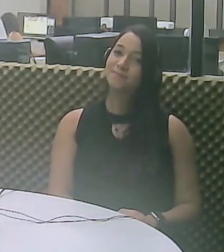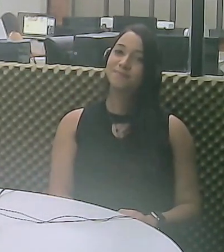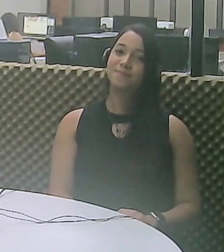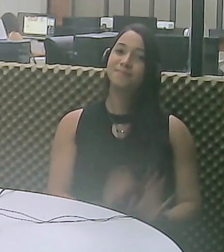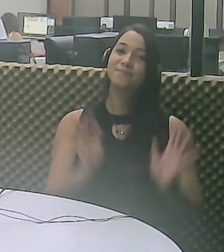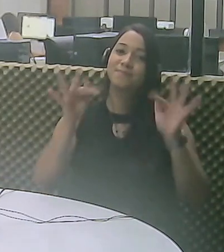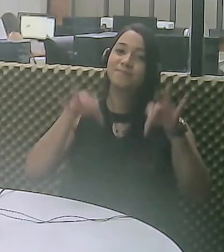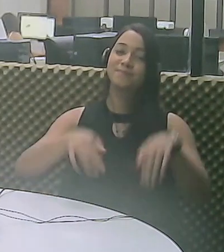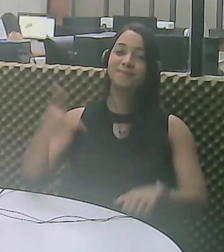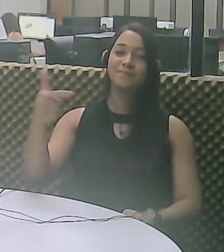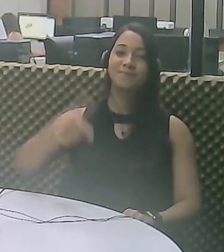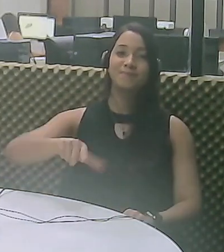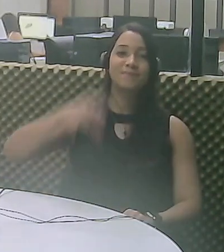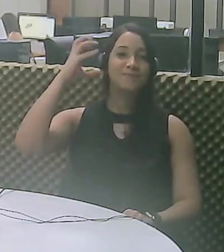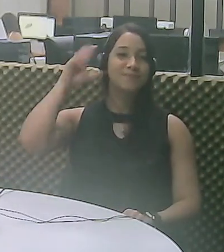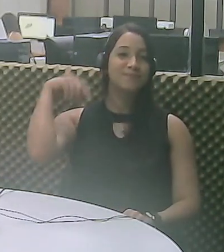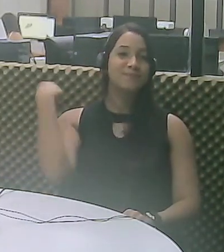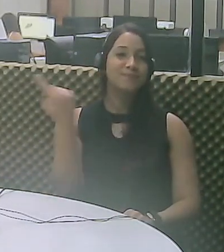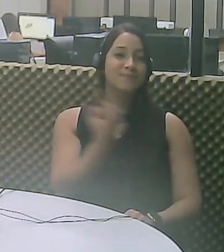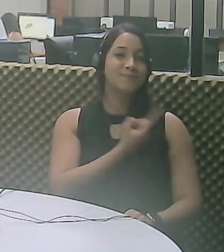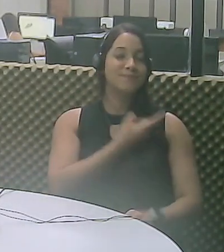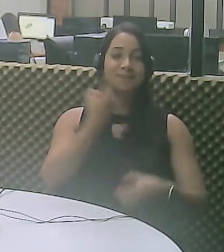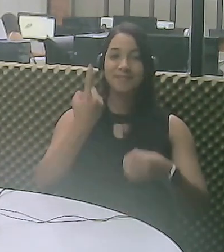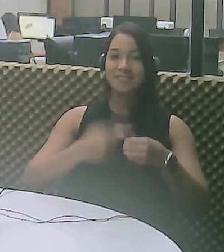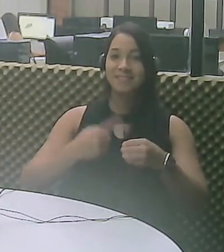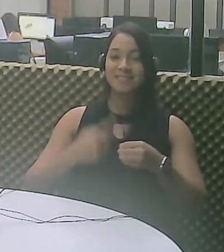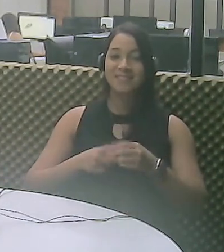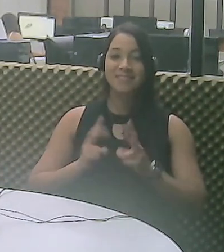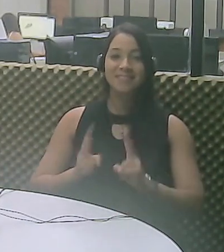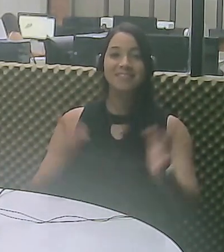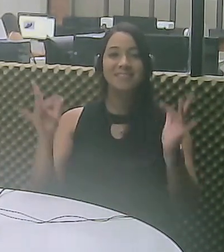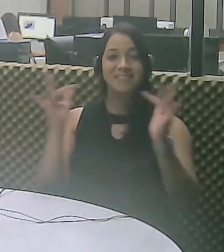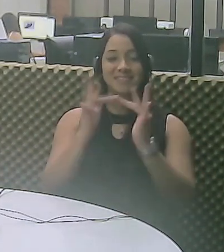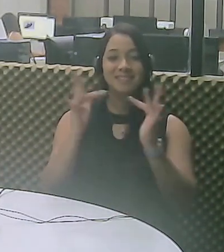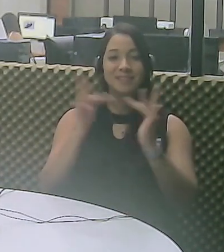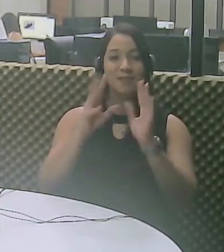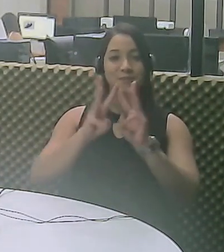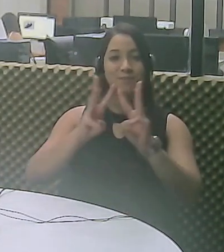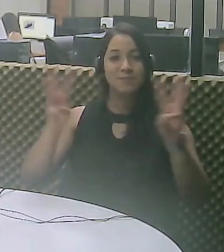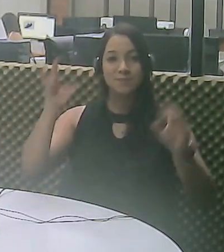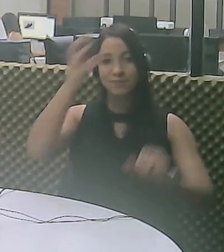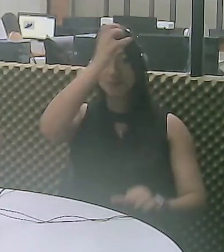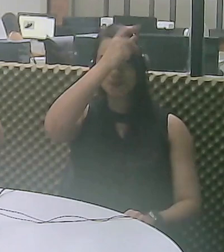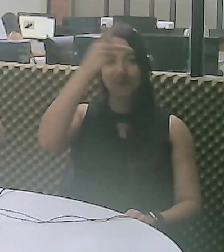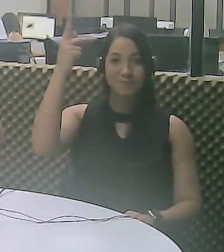próxima. Fica por aqui mais uma edição do programa da Rádio Nossa Cidade.